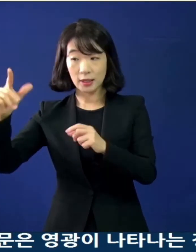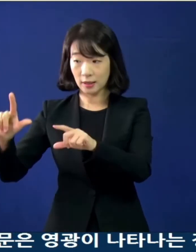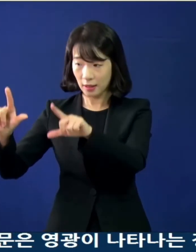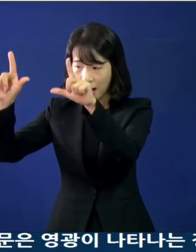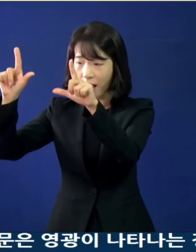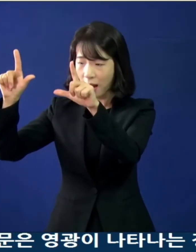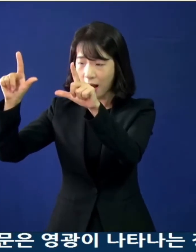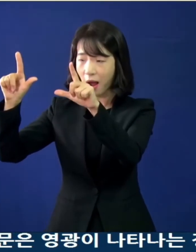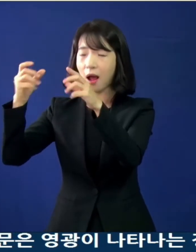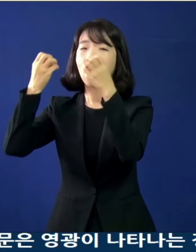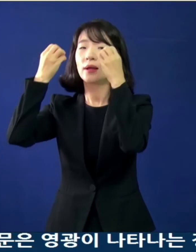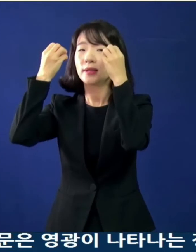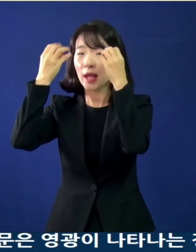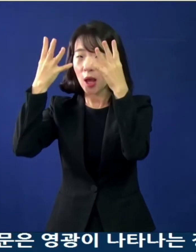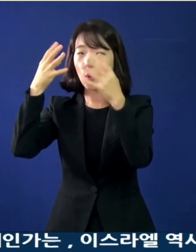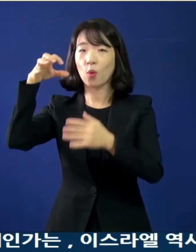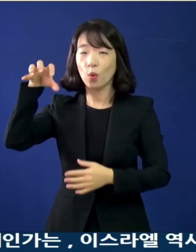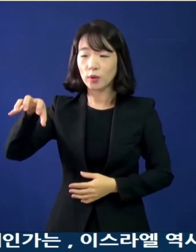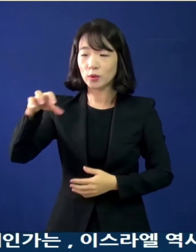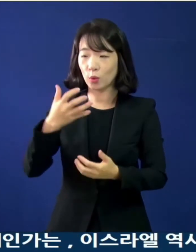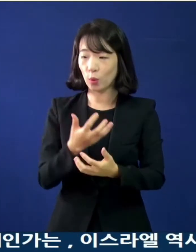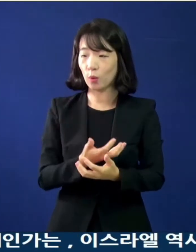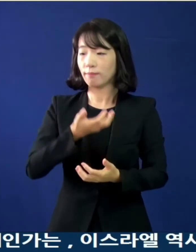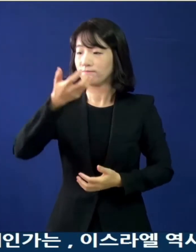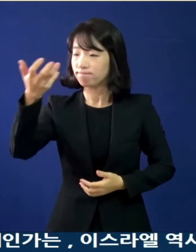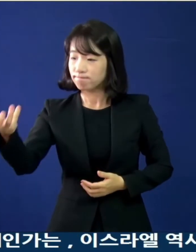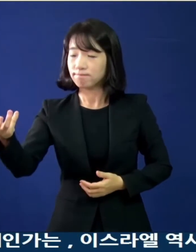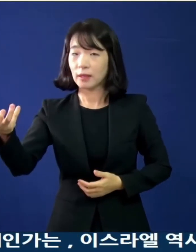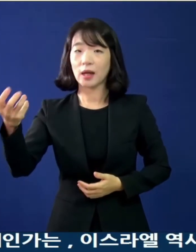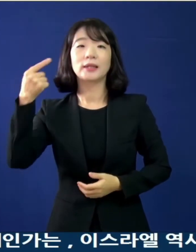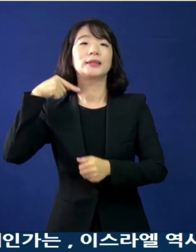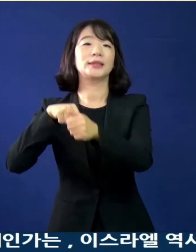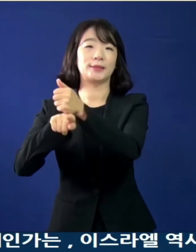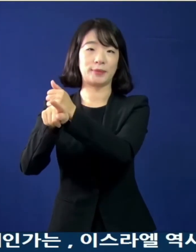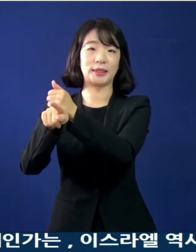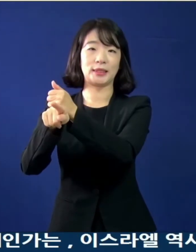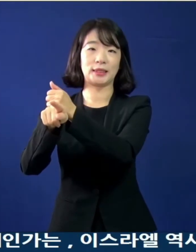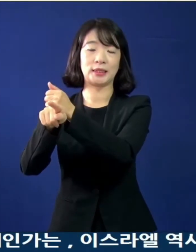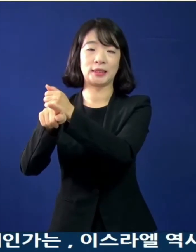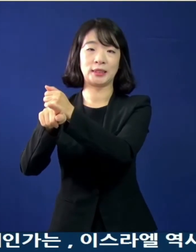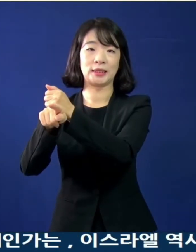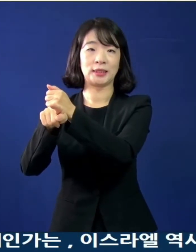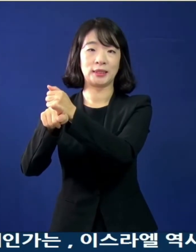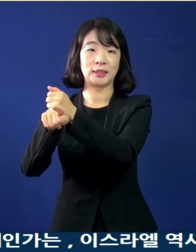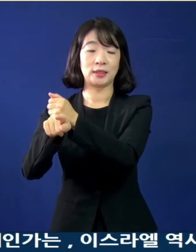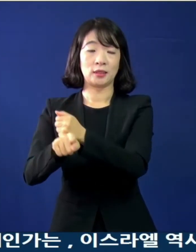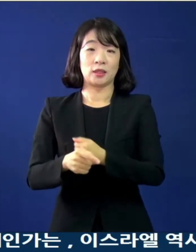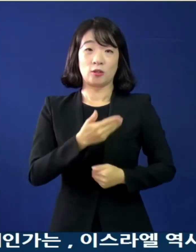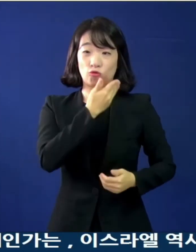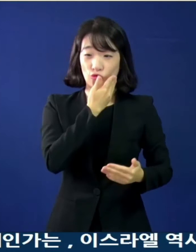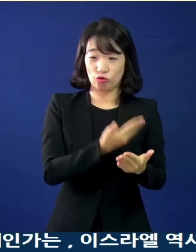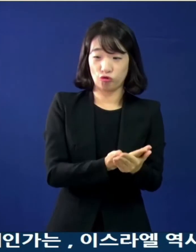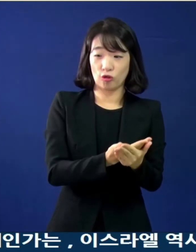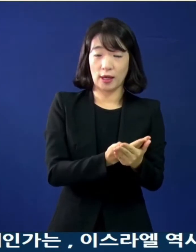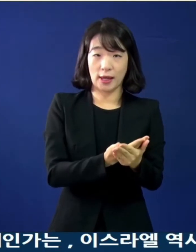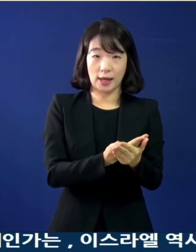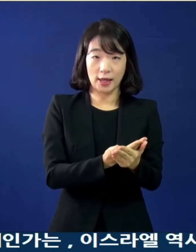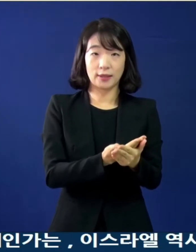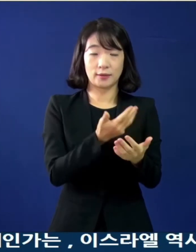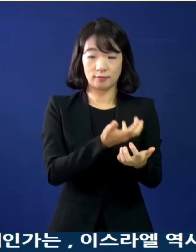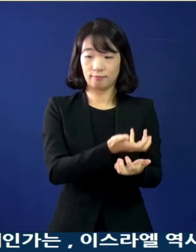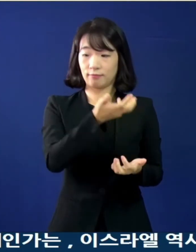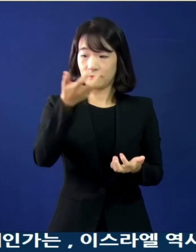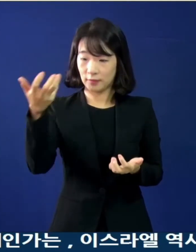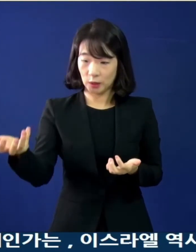영역으로 이동한다, 이런 영적 문화가 있었습니다. 그러니까 아주 중요한 이동은 하루 만에 오늘 했다